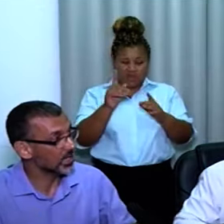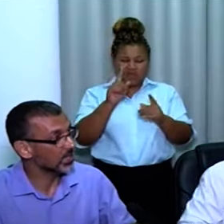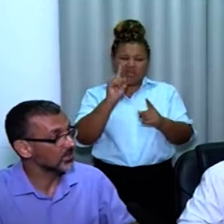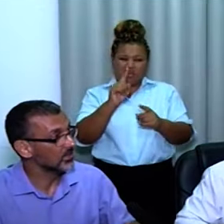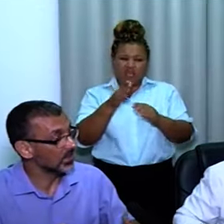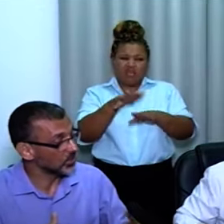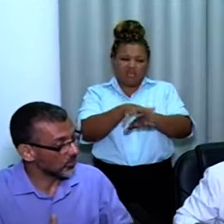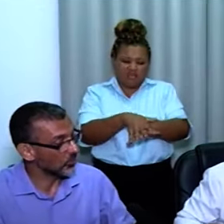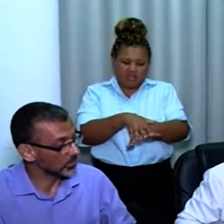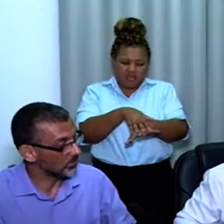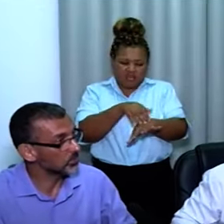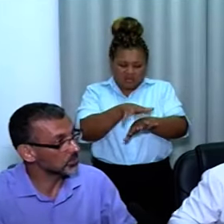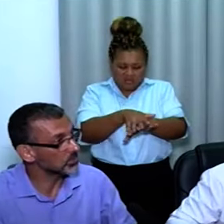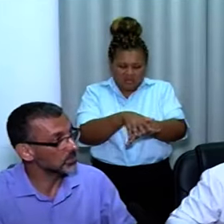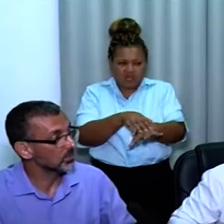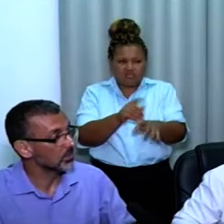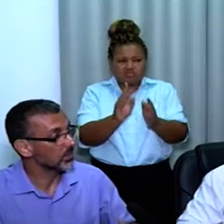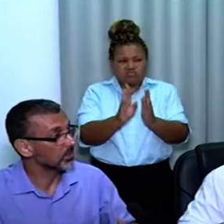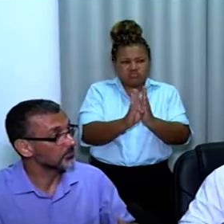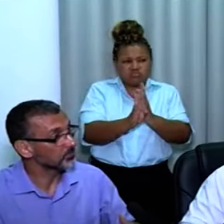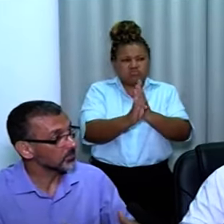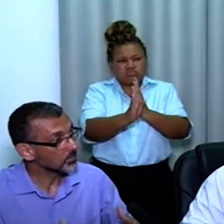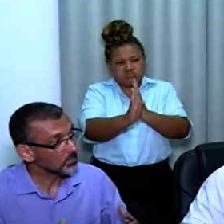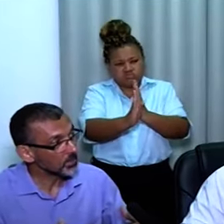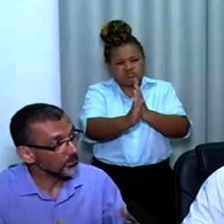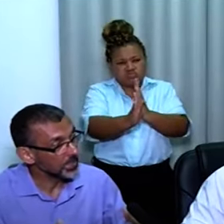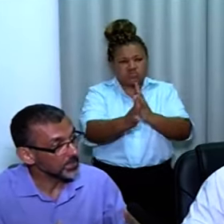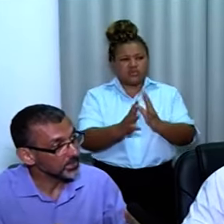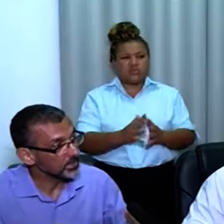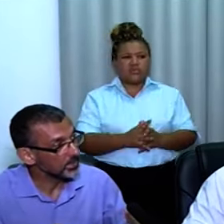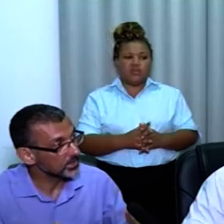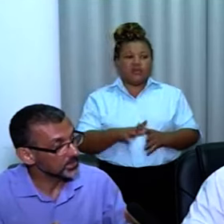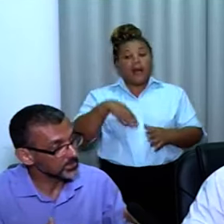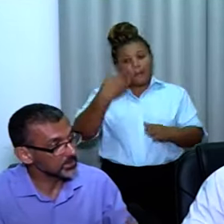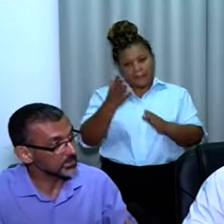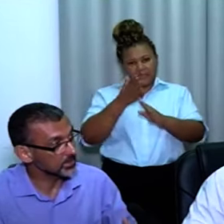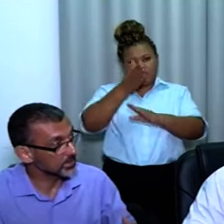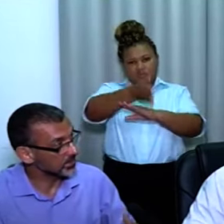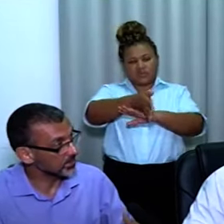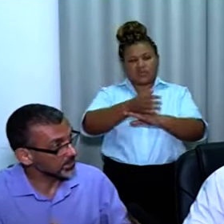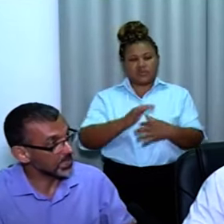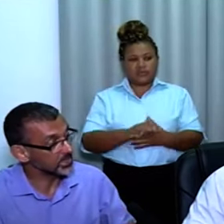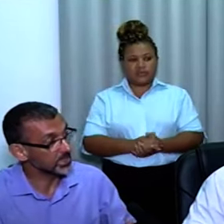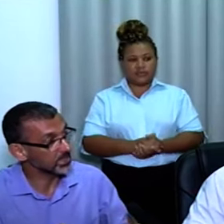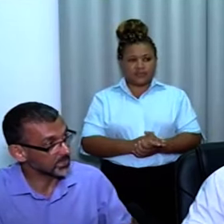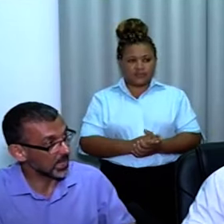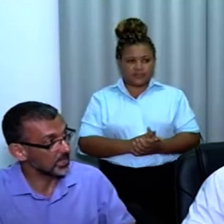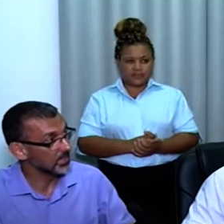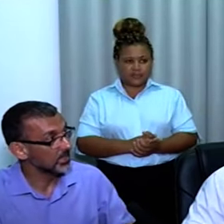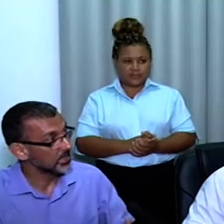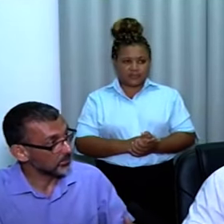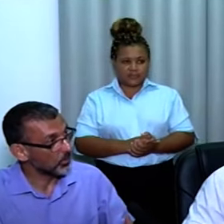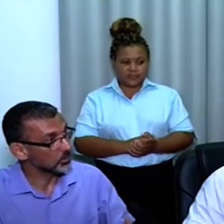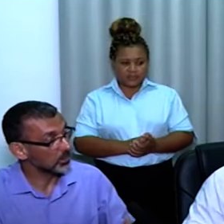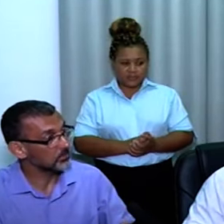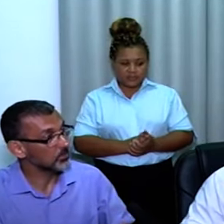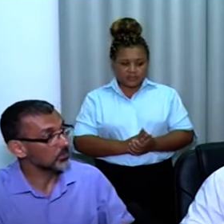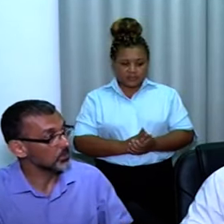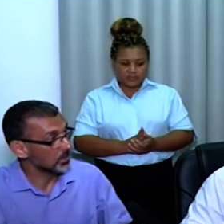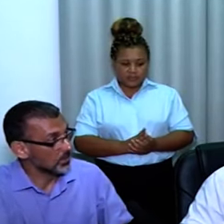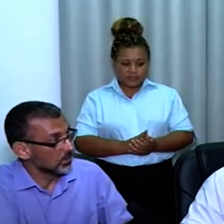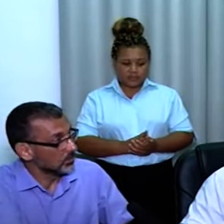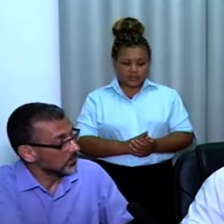ça, faire les confortables pour autres. Mais juste réaliser que ça est important